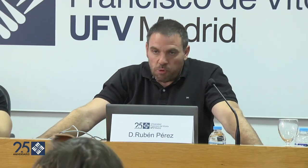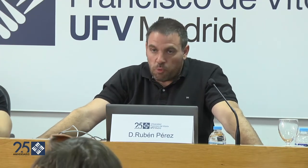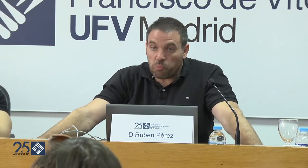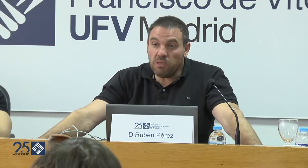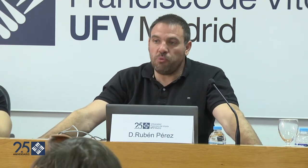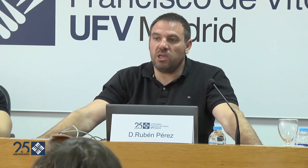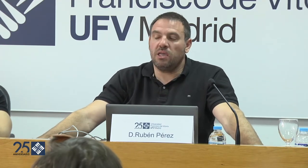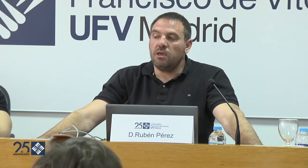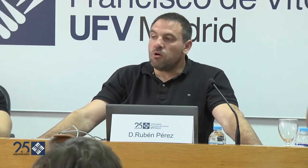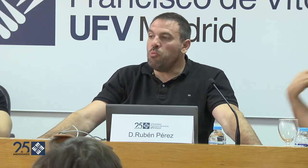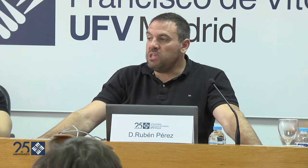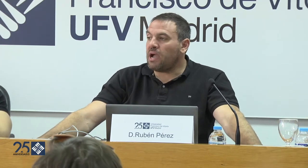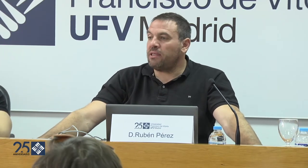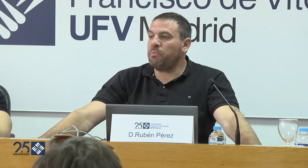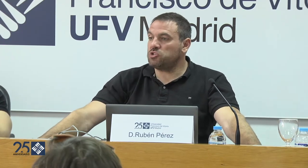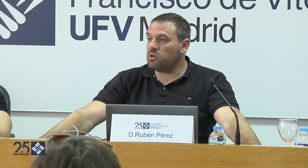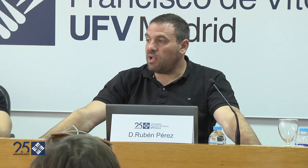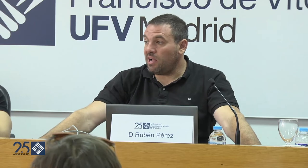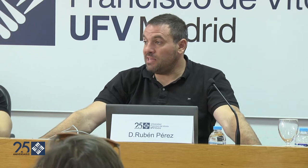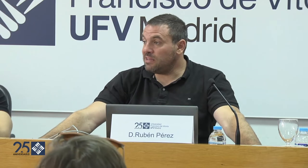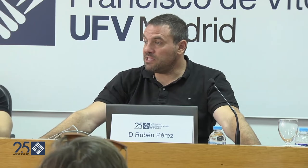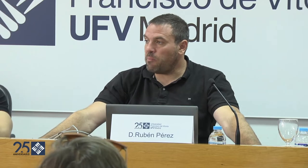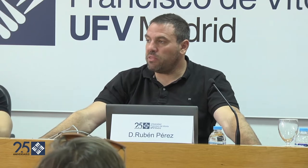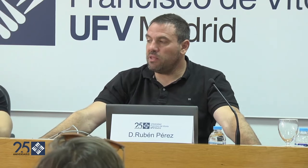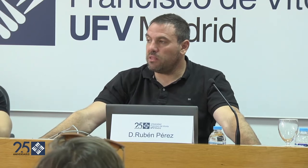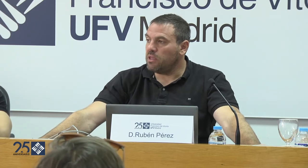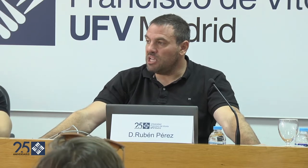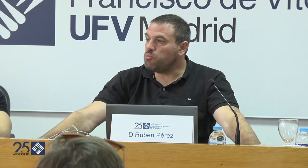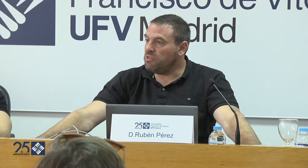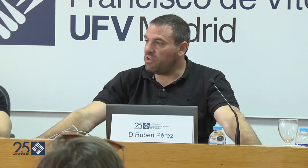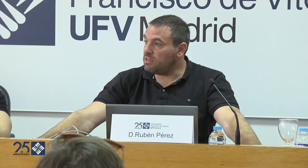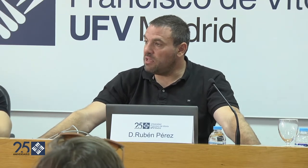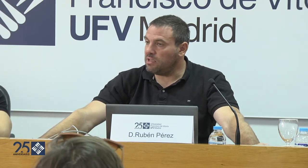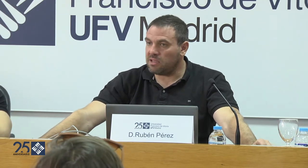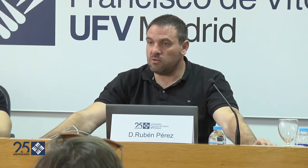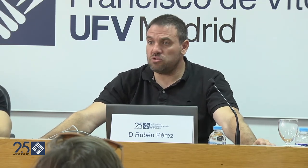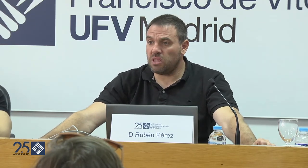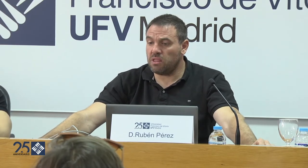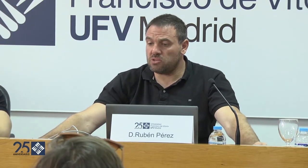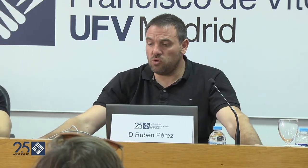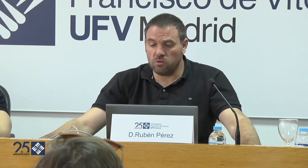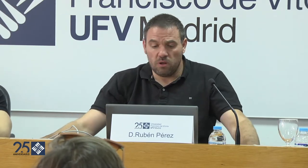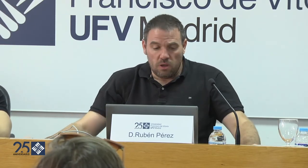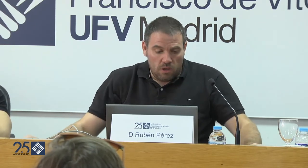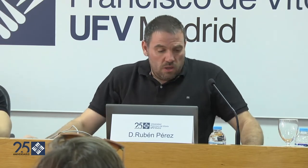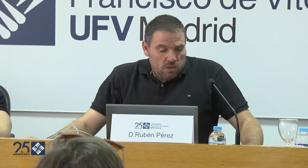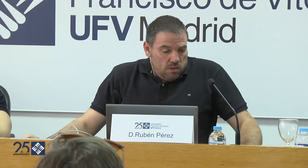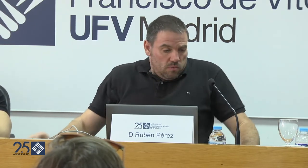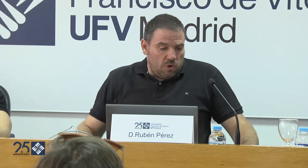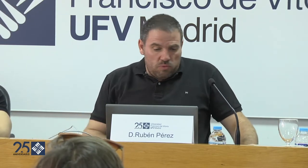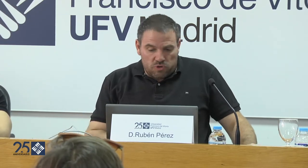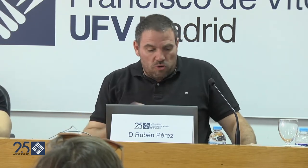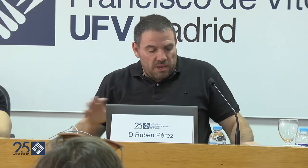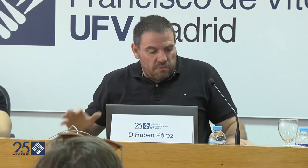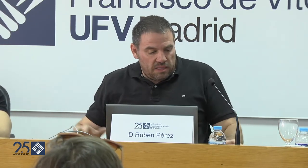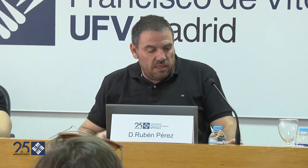y hablo por mí, porque cómo llega cada persona a tener discapacidad es muy diferente, y las circunstancias son,